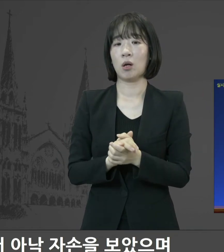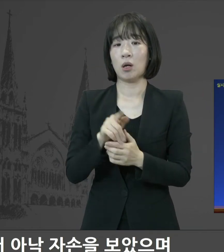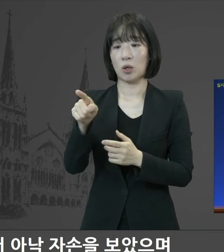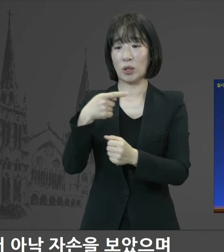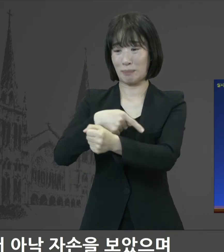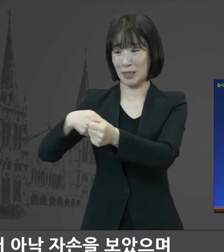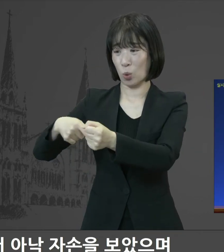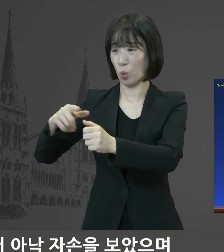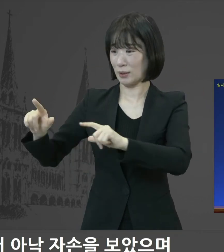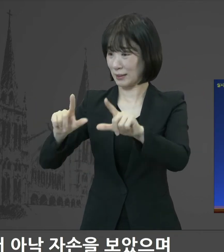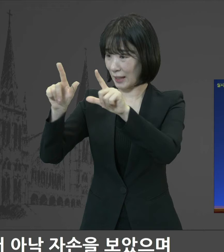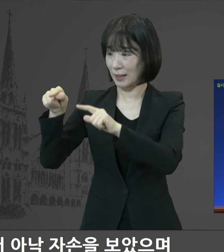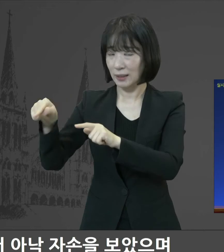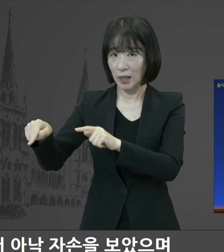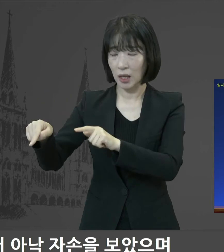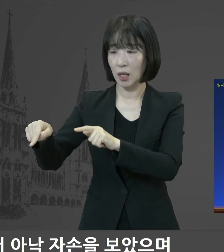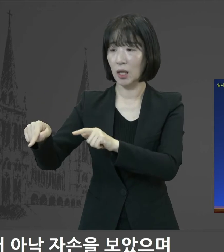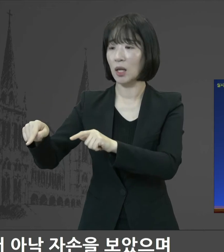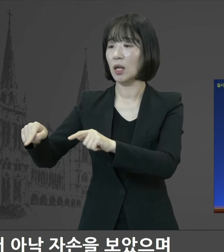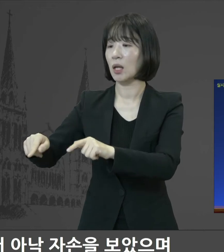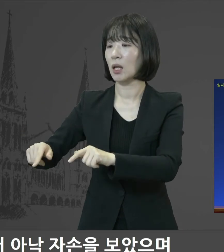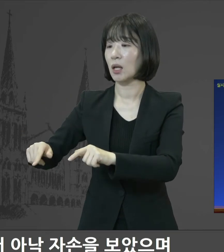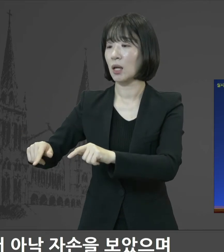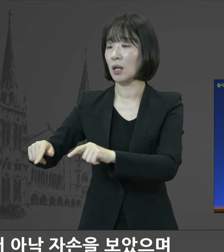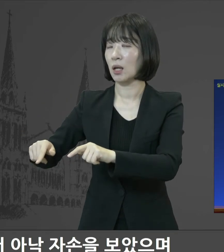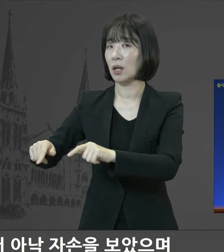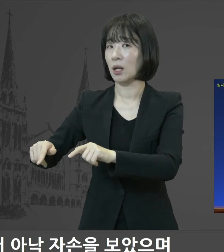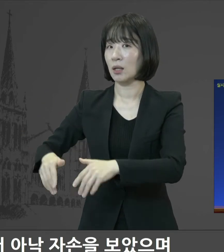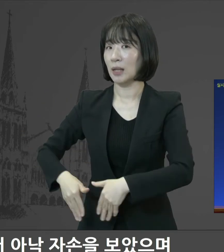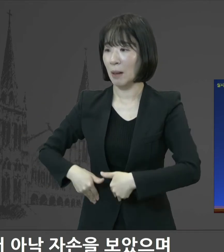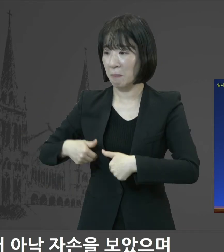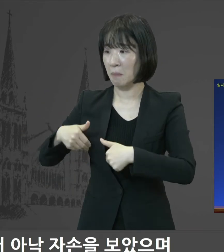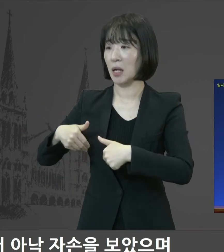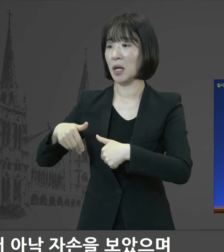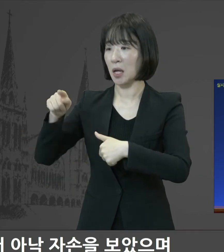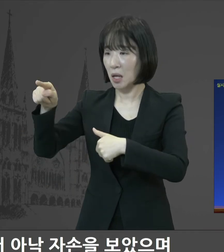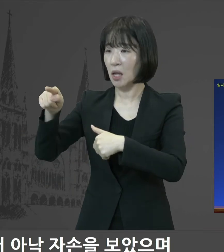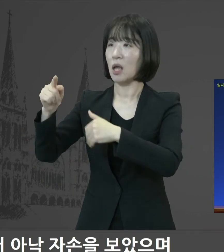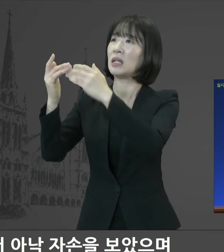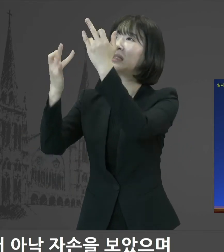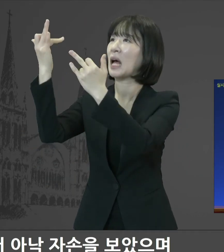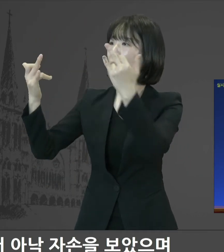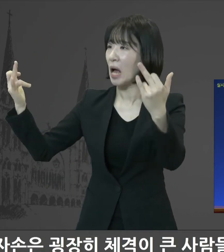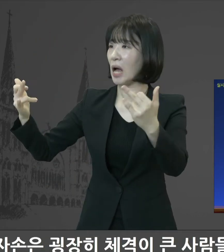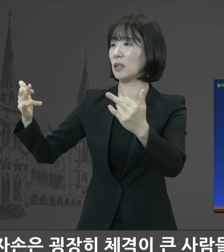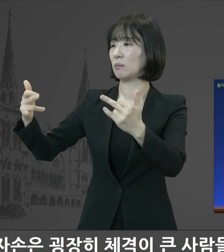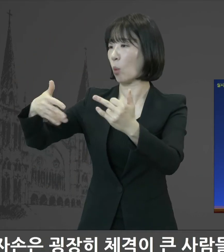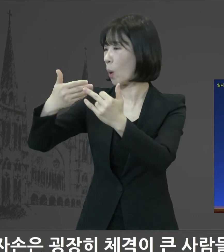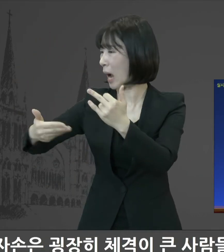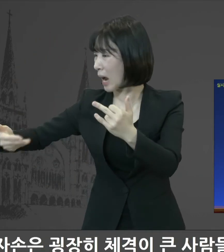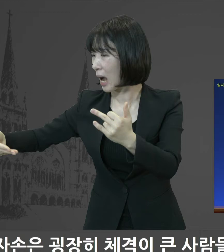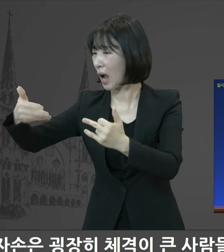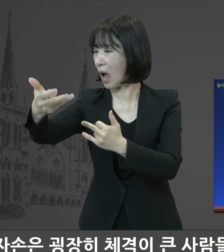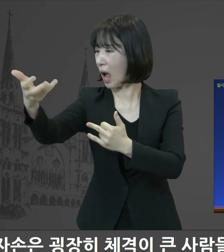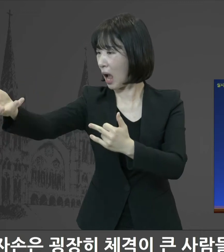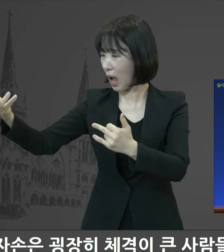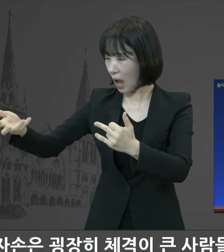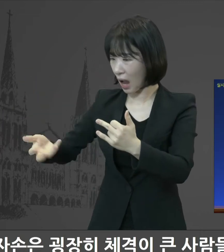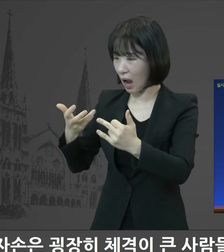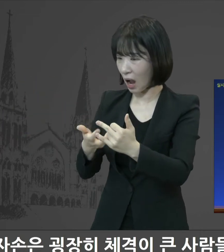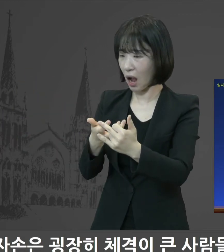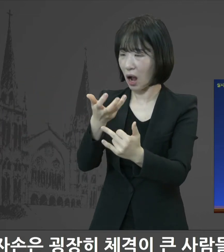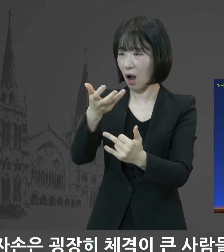한 민족은 남방에, 또 두세 민족은 이 산 위에, 또 다른 민족은 해안가와 강가에 사는데 그들이